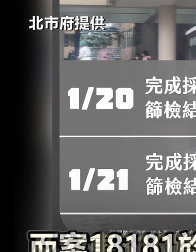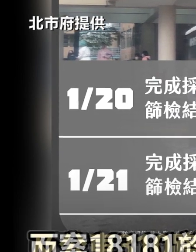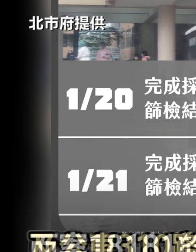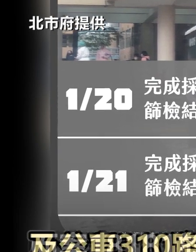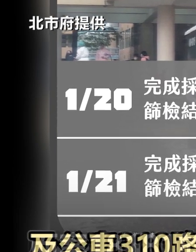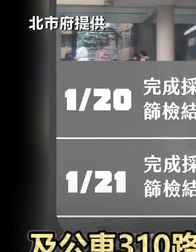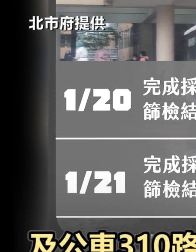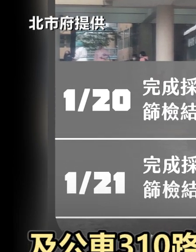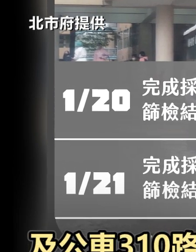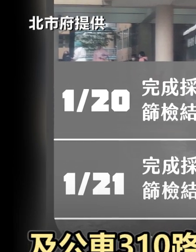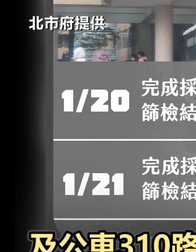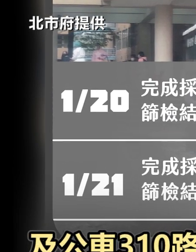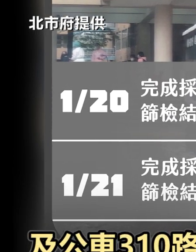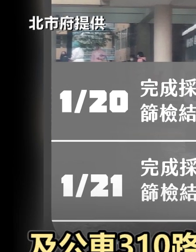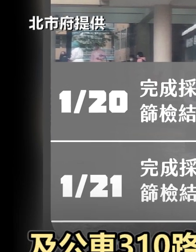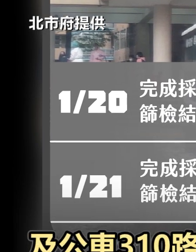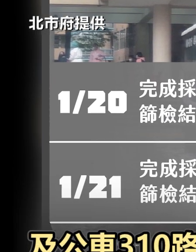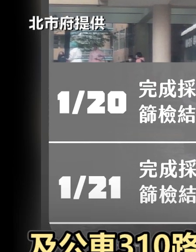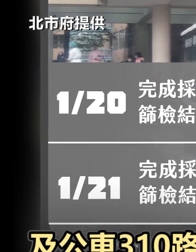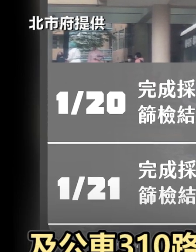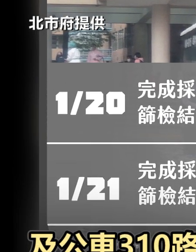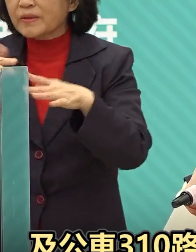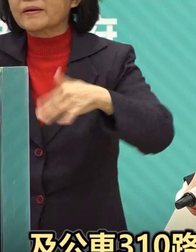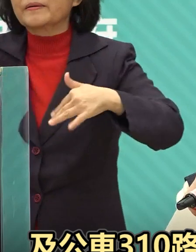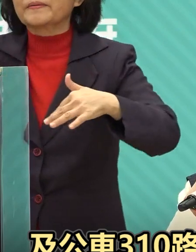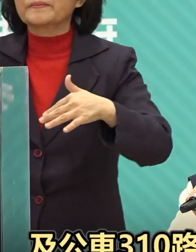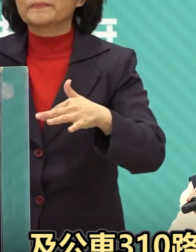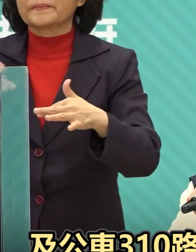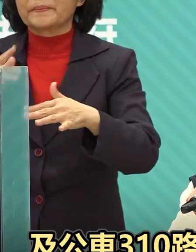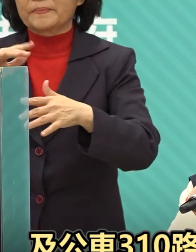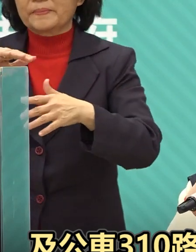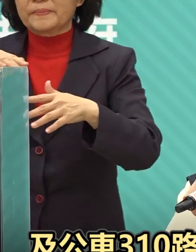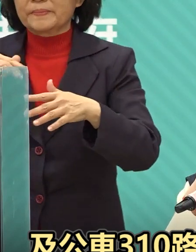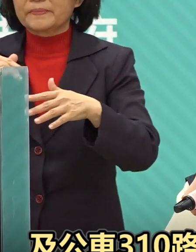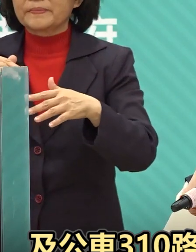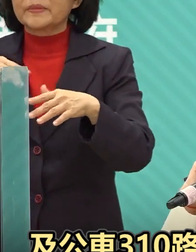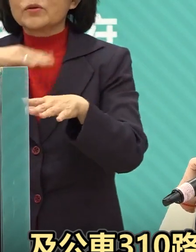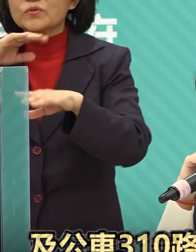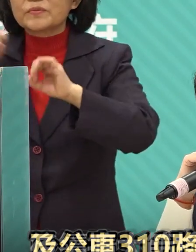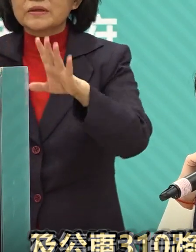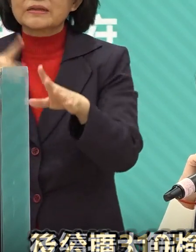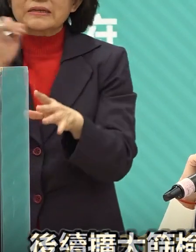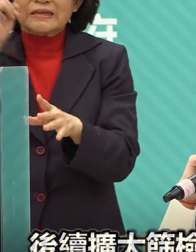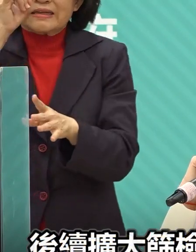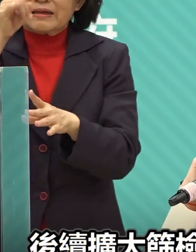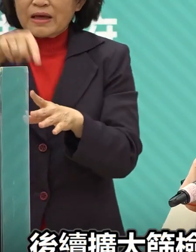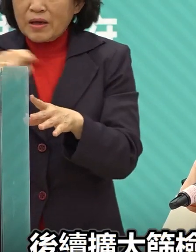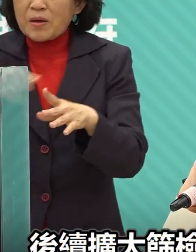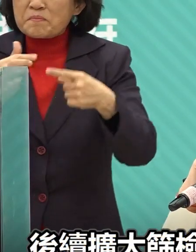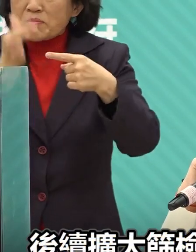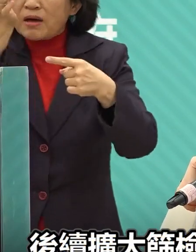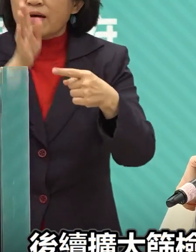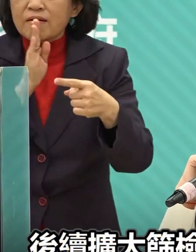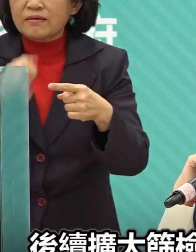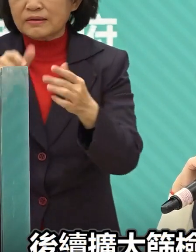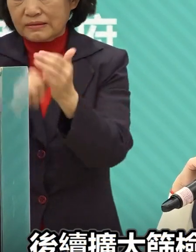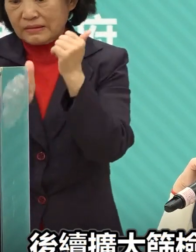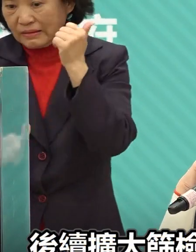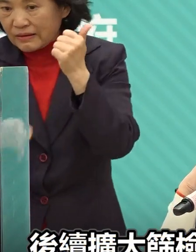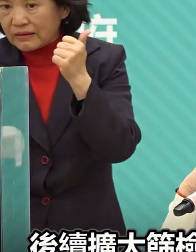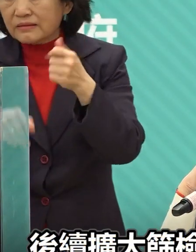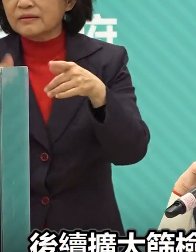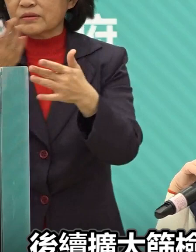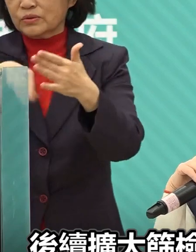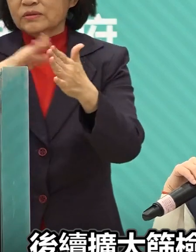数是312人，目前筛检结果还在检验当中。所以因为有这个阿嬷被确诊，所以我们连他孙子的学校就